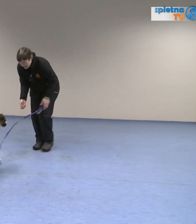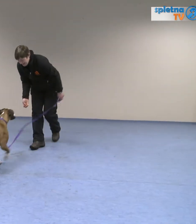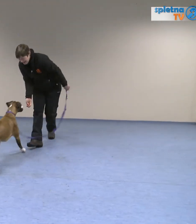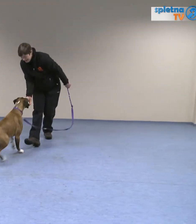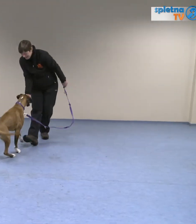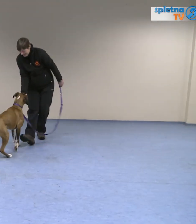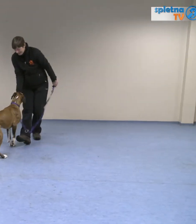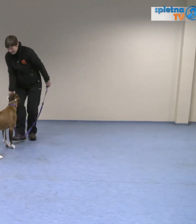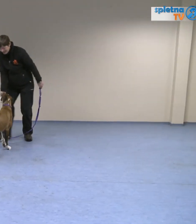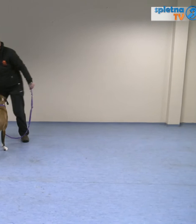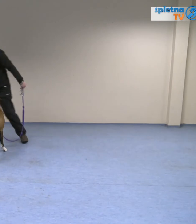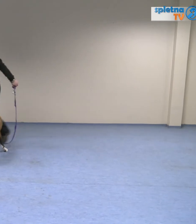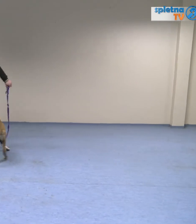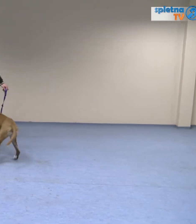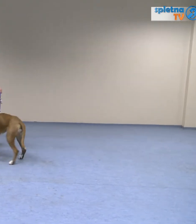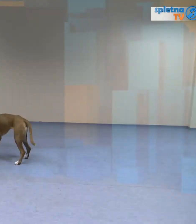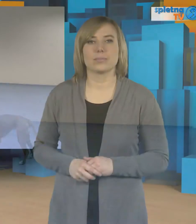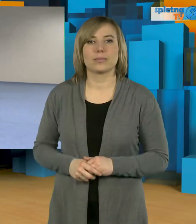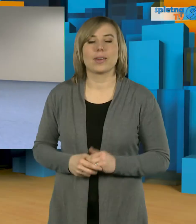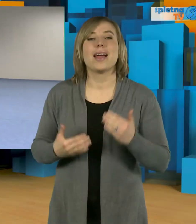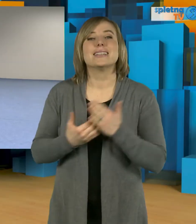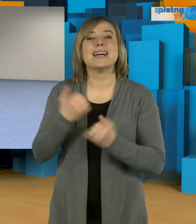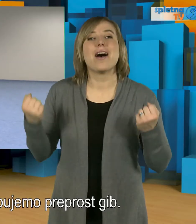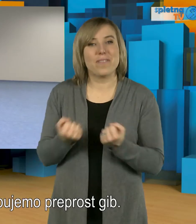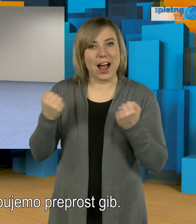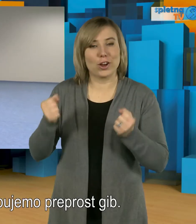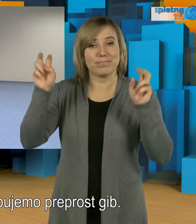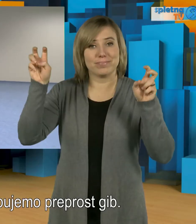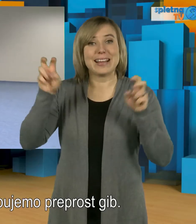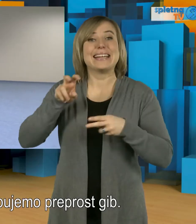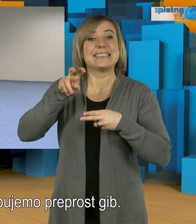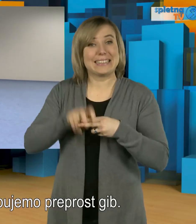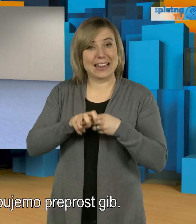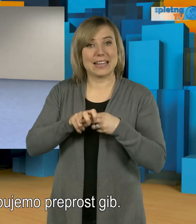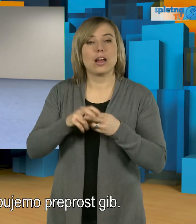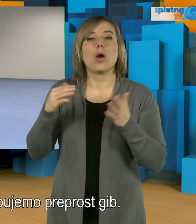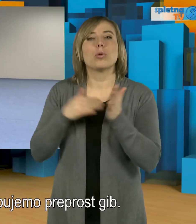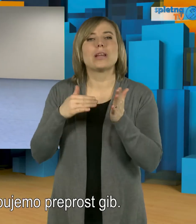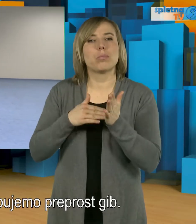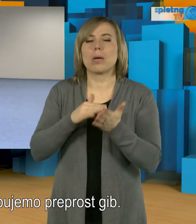Ja, vroči. Za vajo sedi potrebujemo preprost gib.